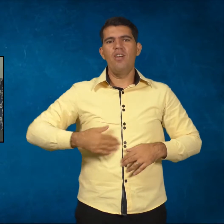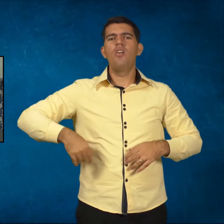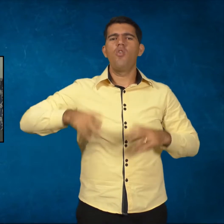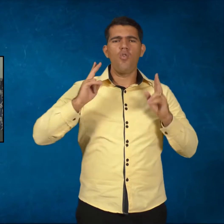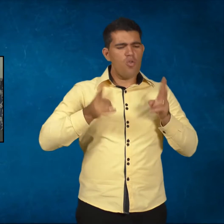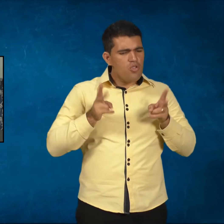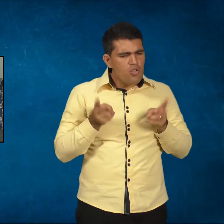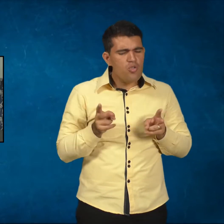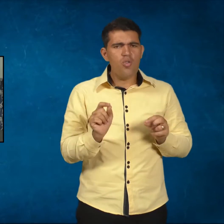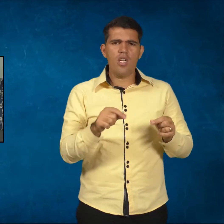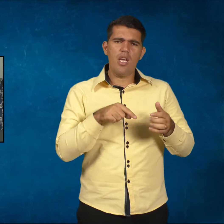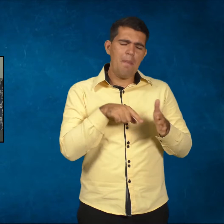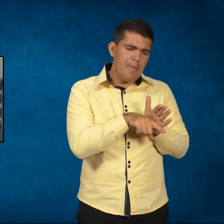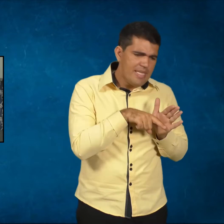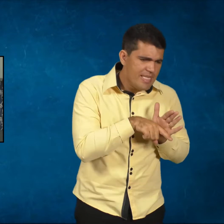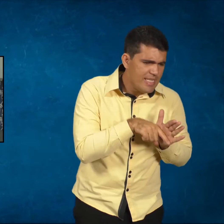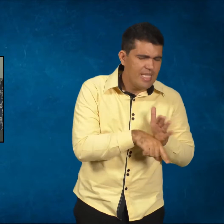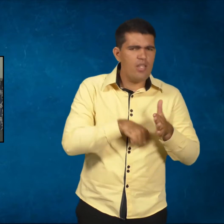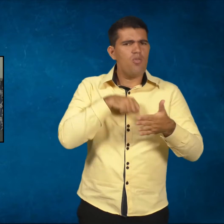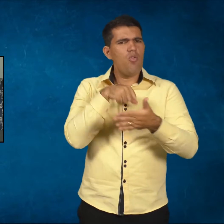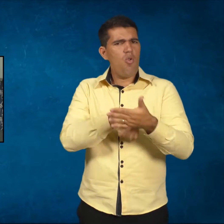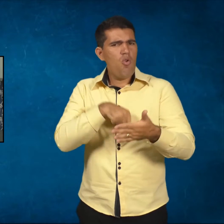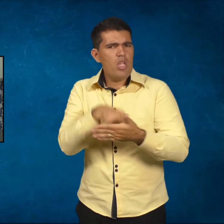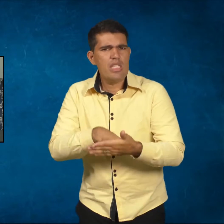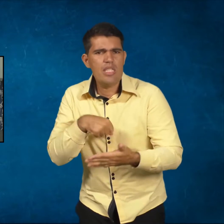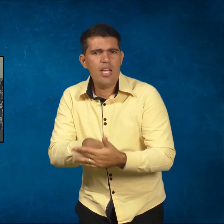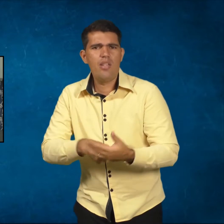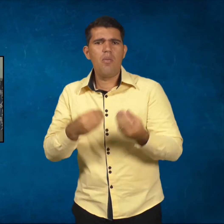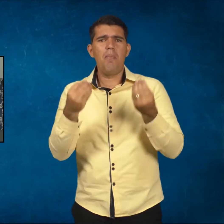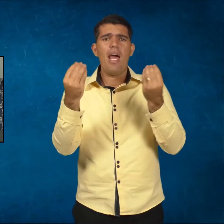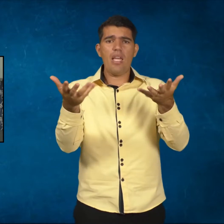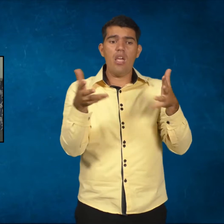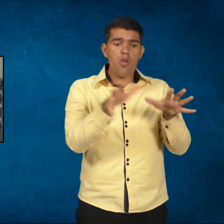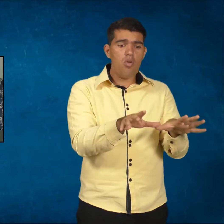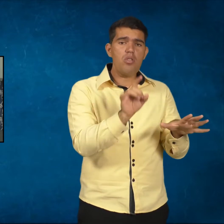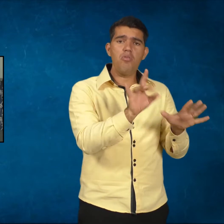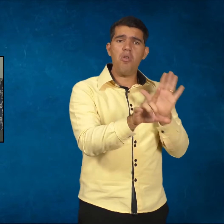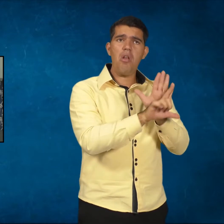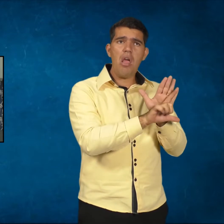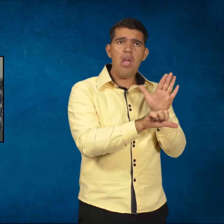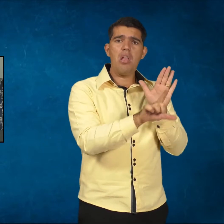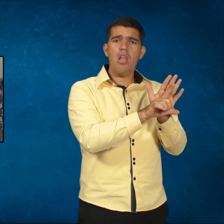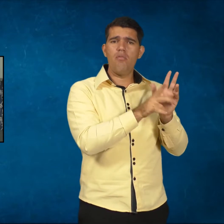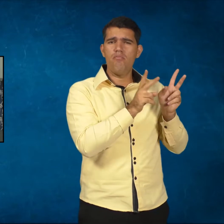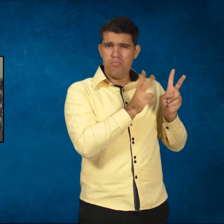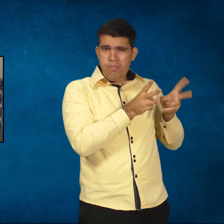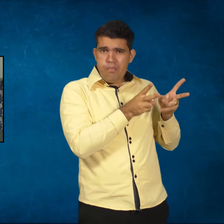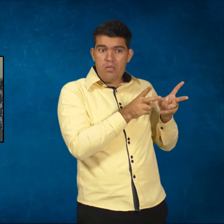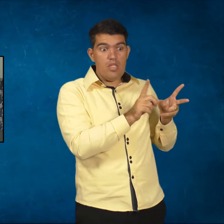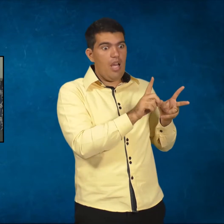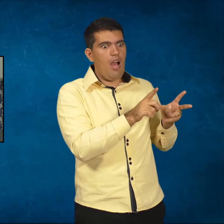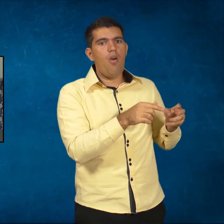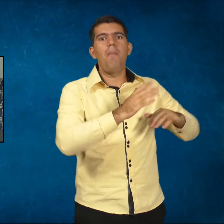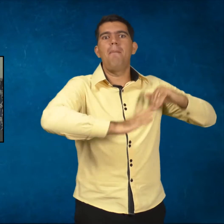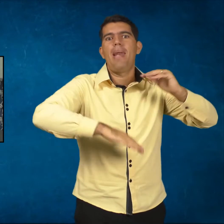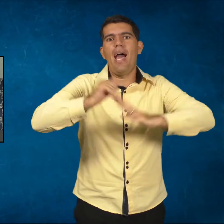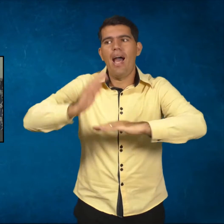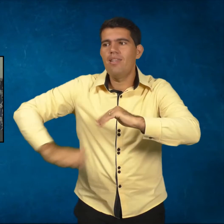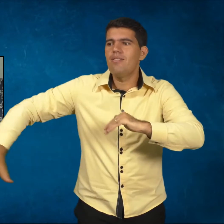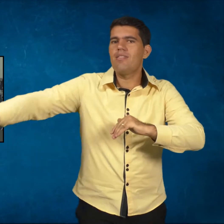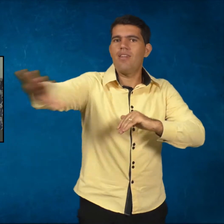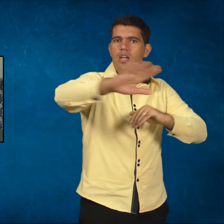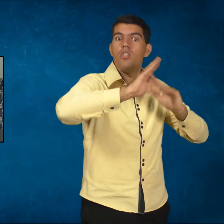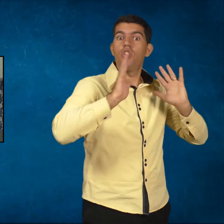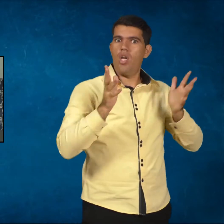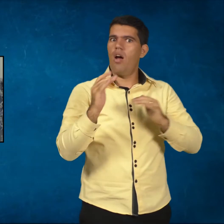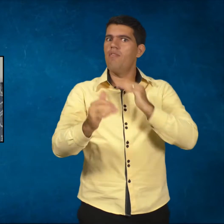continuar pesquisando e lutando para que, de fato, a inclusão saia só das leis, porque já avançamos. E o que eu penso